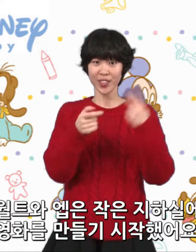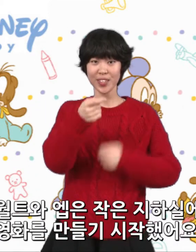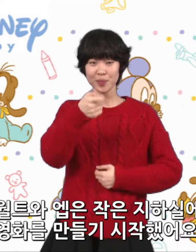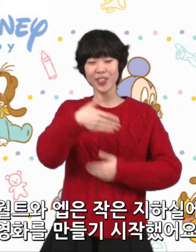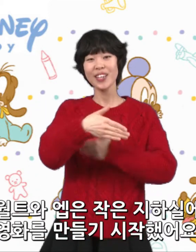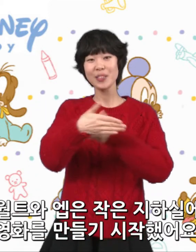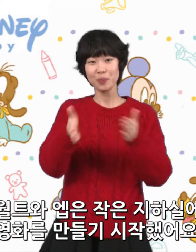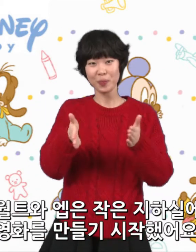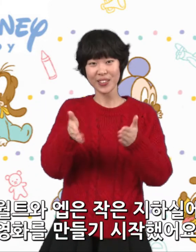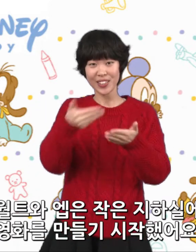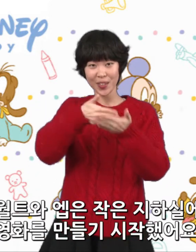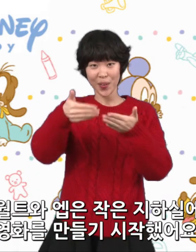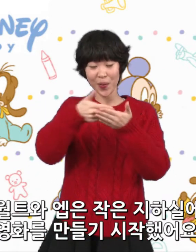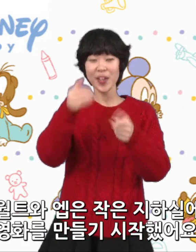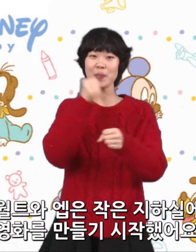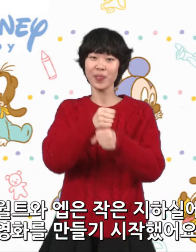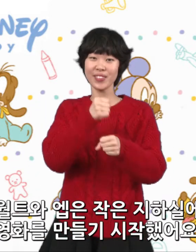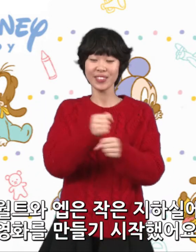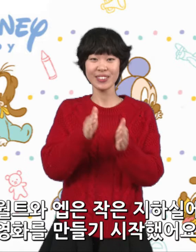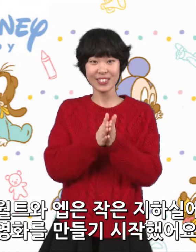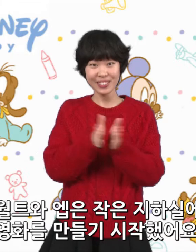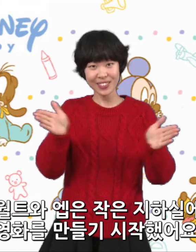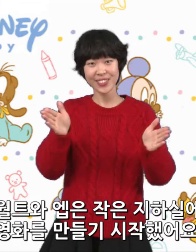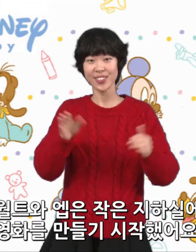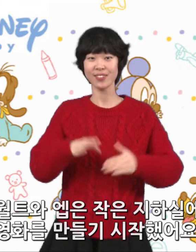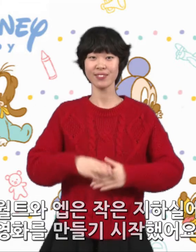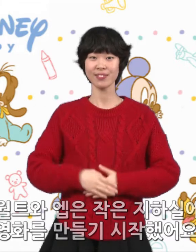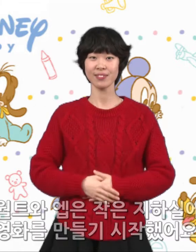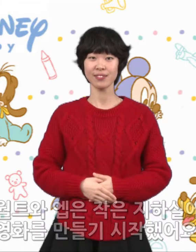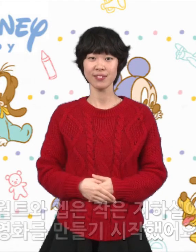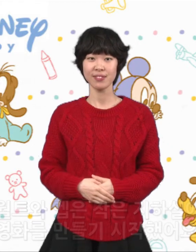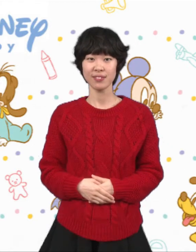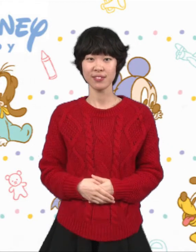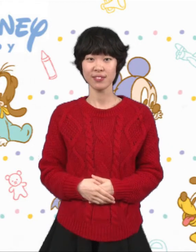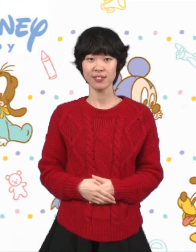보자. 월트와 앱은 작은 지하실에서 영화를 만들기 시작했어요.